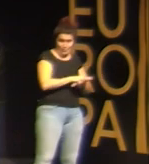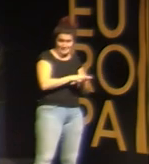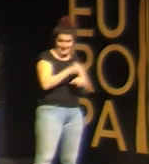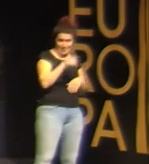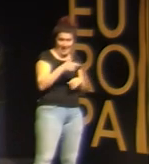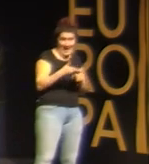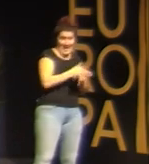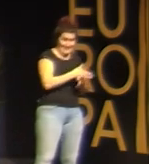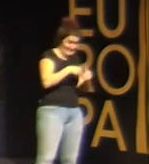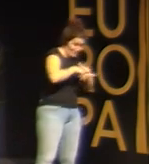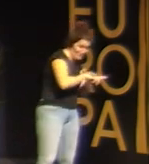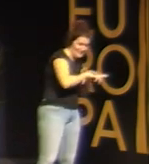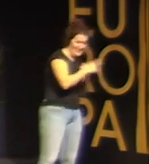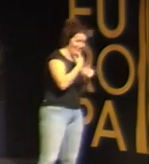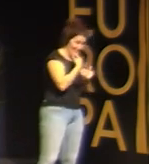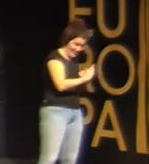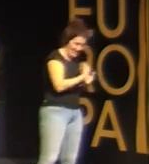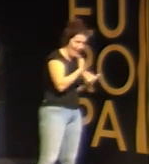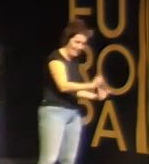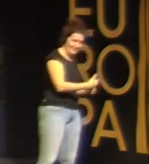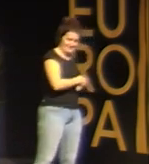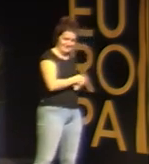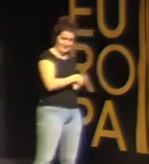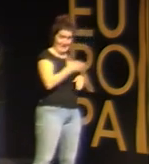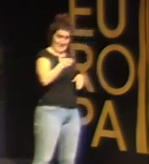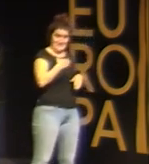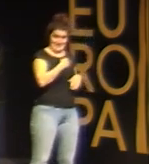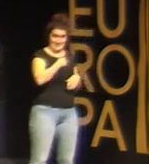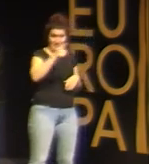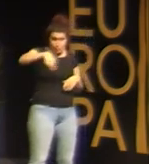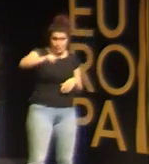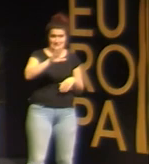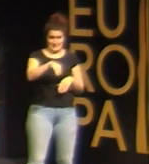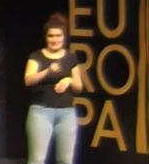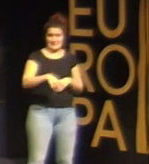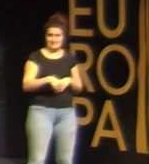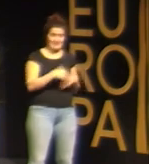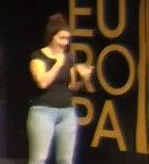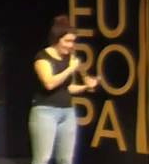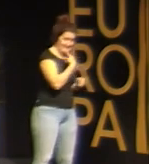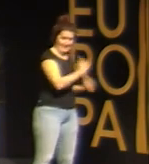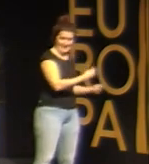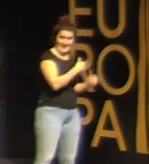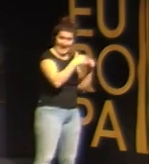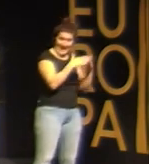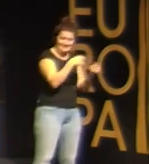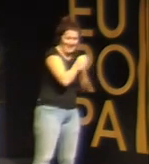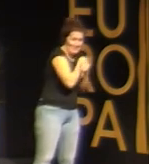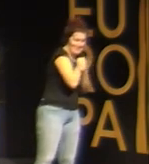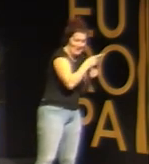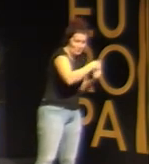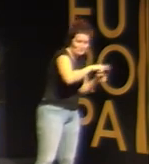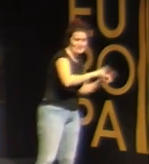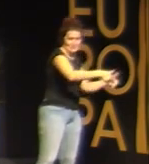acostarlo darle las gracias de mi parte de vuestra parte iros a casa y abrazar vuestros tres oros